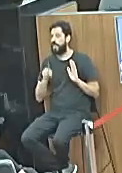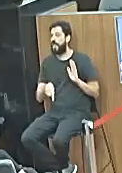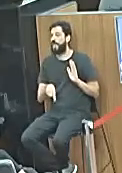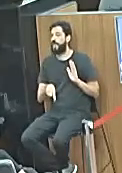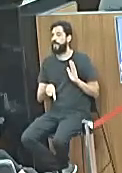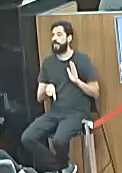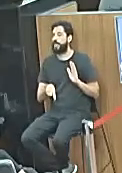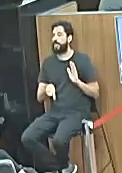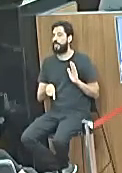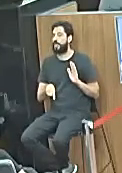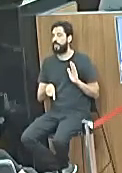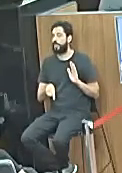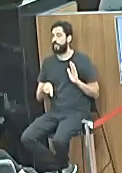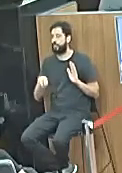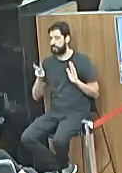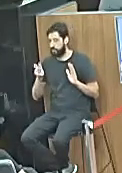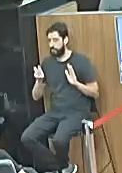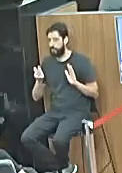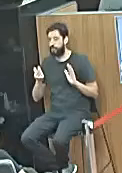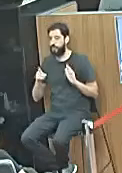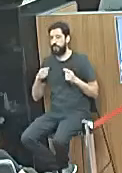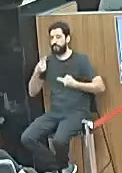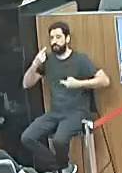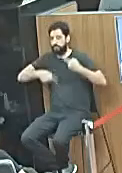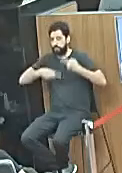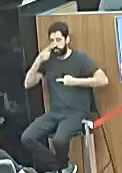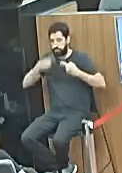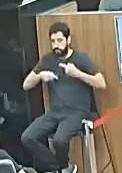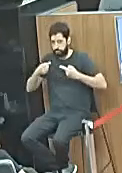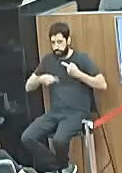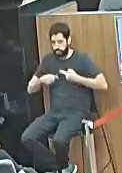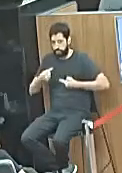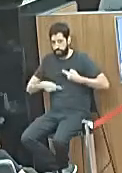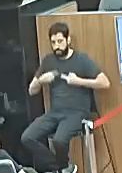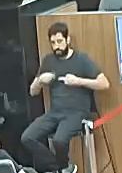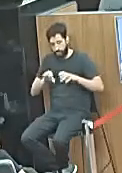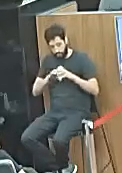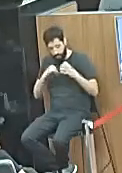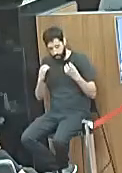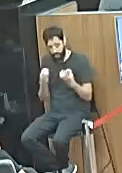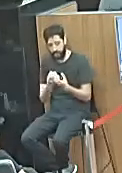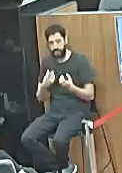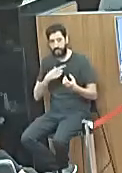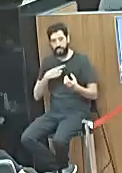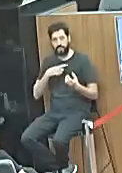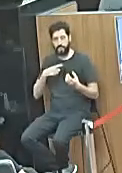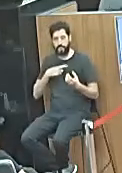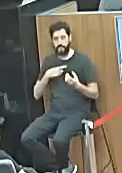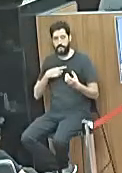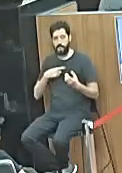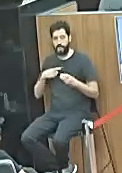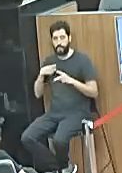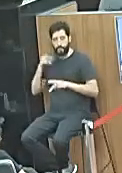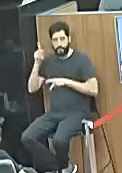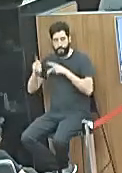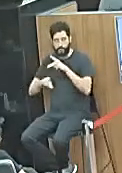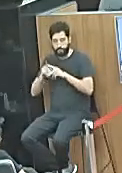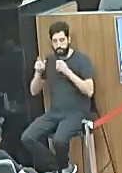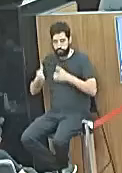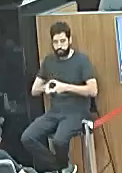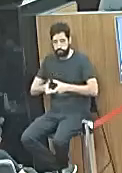de deliberações de conferências onde tem uma maciça participação social